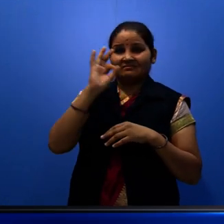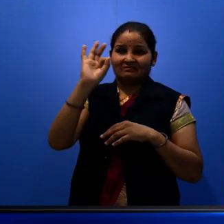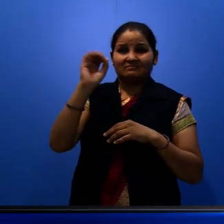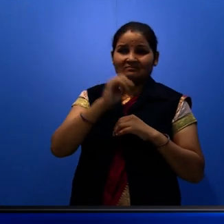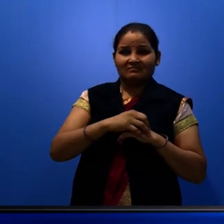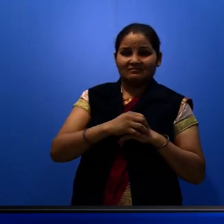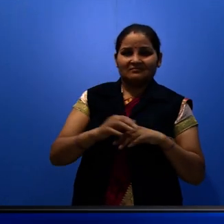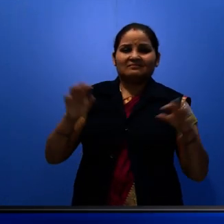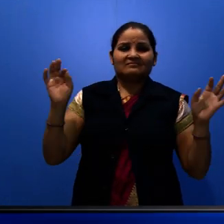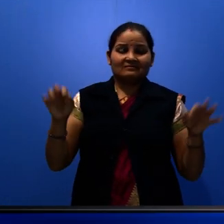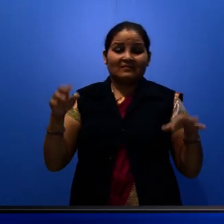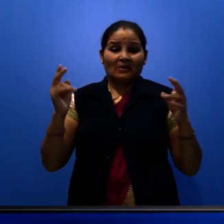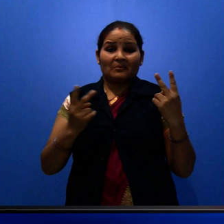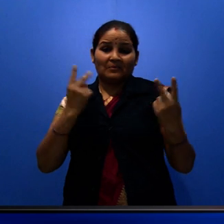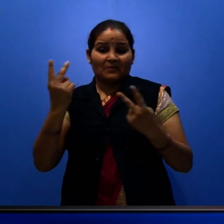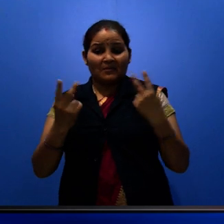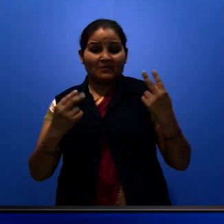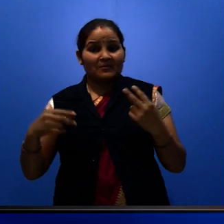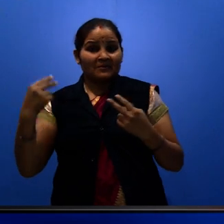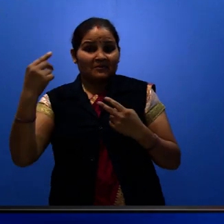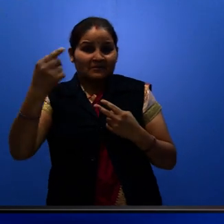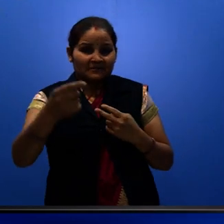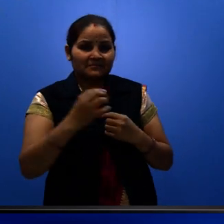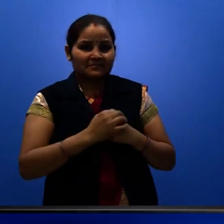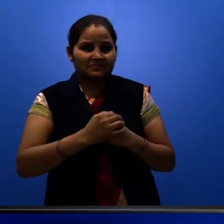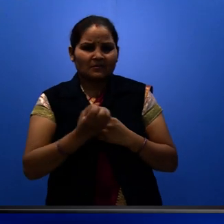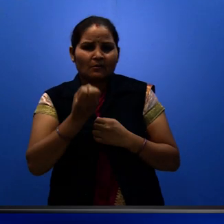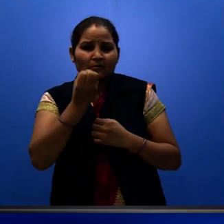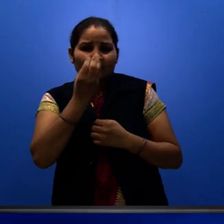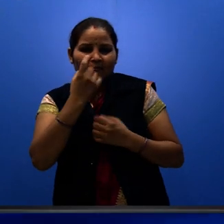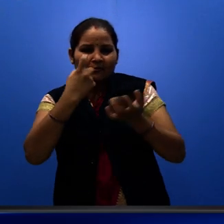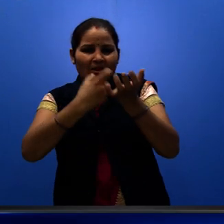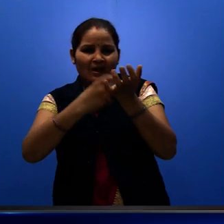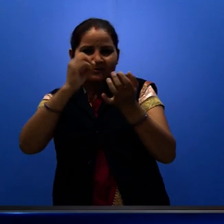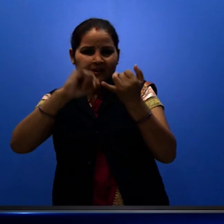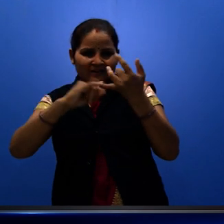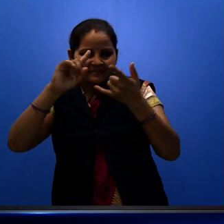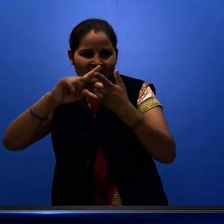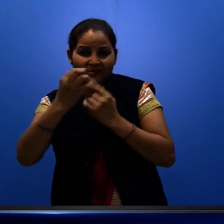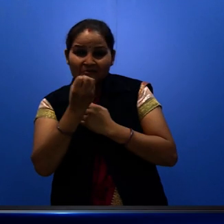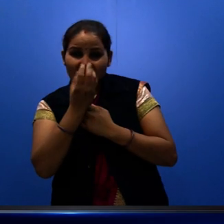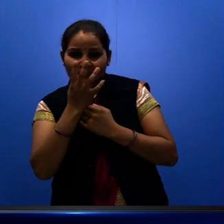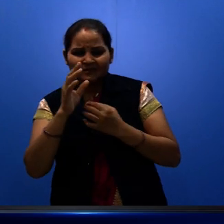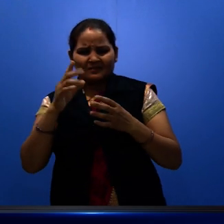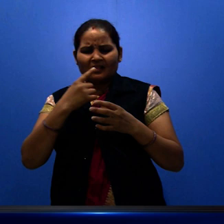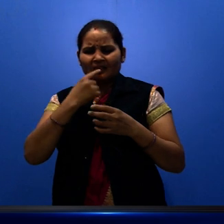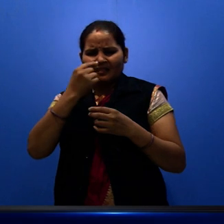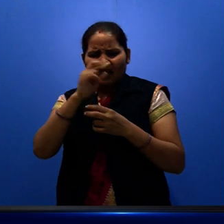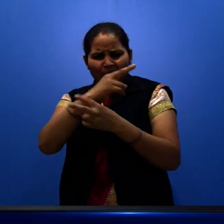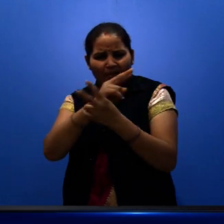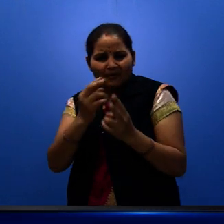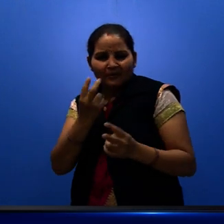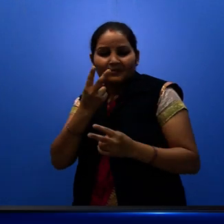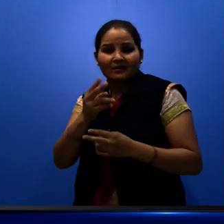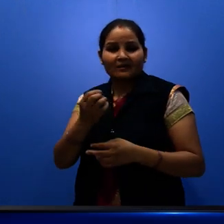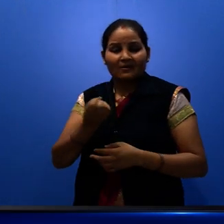होता। फिर और थोड़ा आगे गया तो बहुत सुंदर गुलाब के फूल देख देख के हर्षित हो रहा